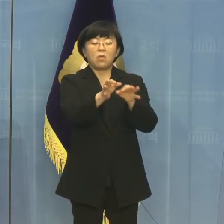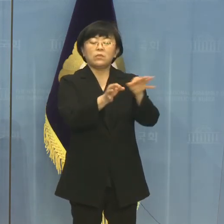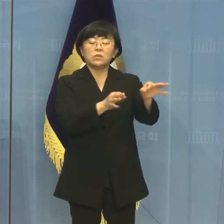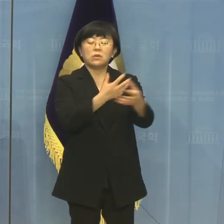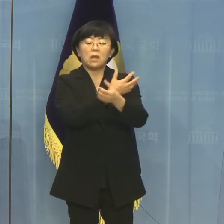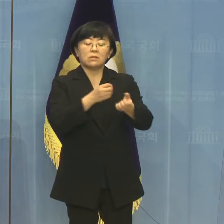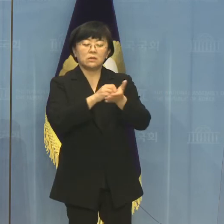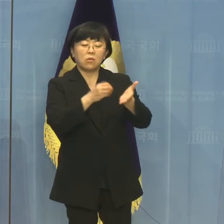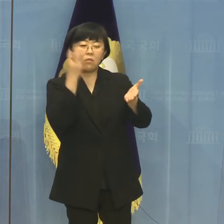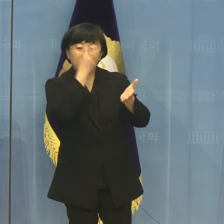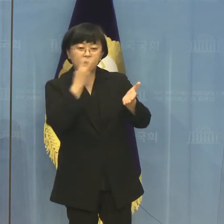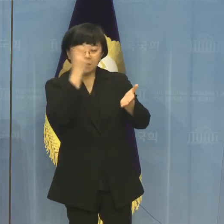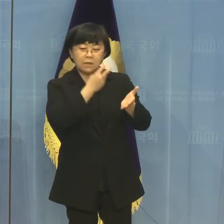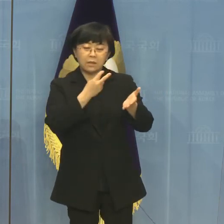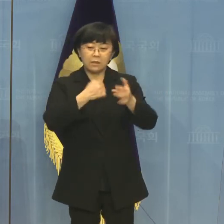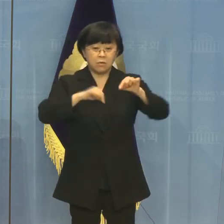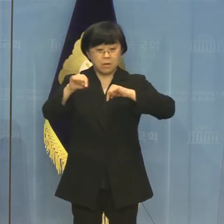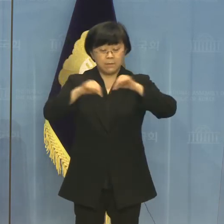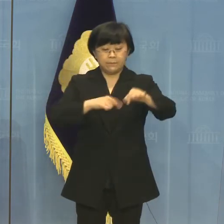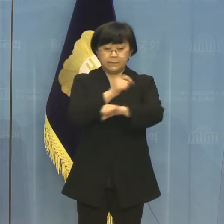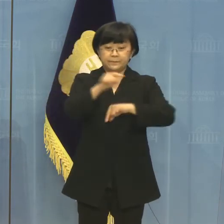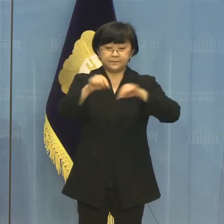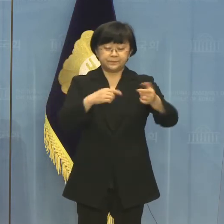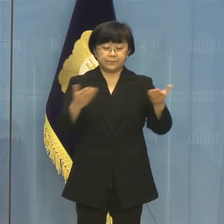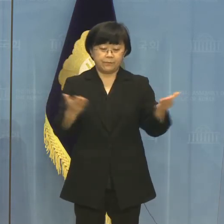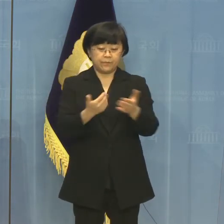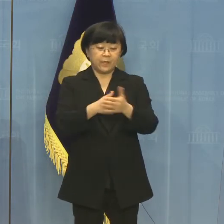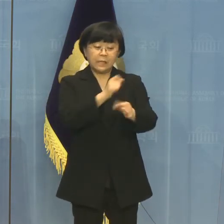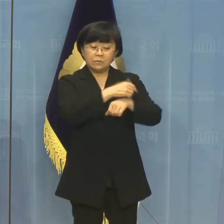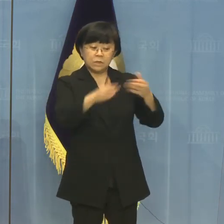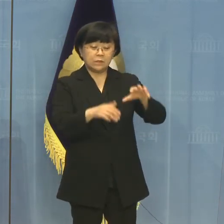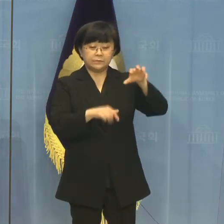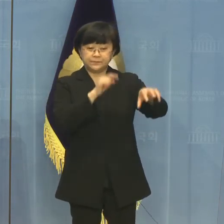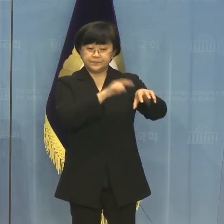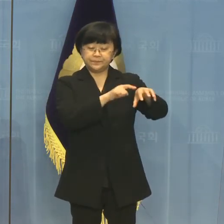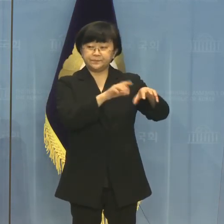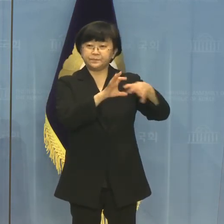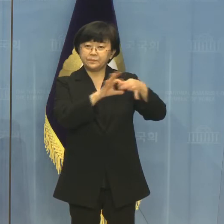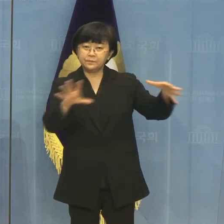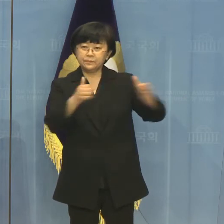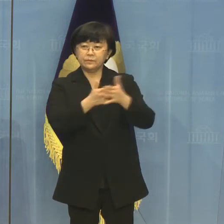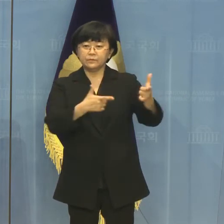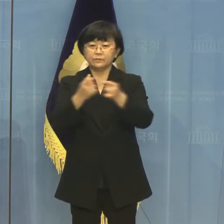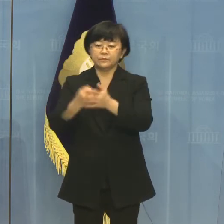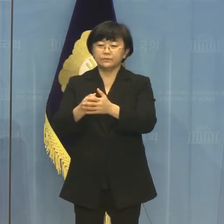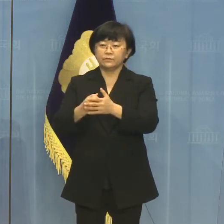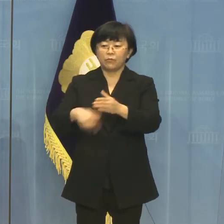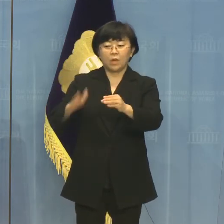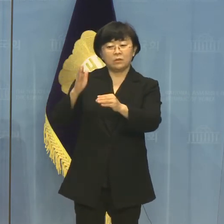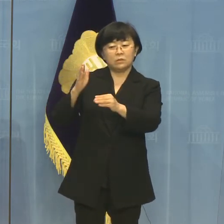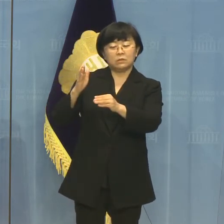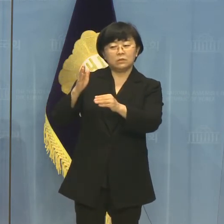예약소의 등록, 관리, 감독 등 행정 업무는 각 사무실의 소재지와는 무관하게 모두 주